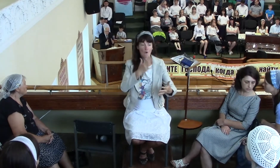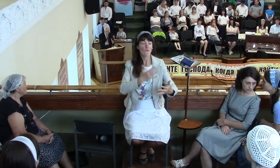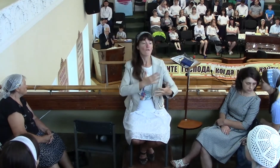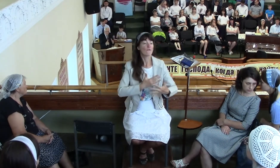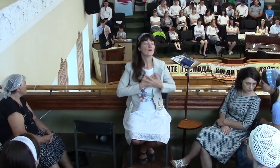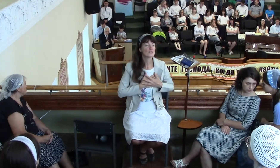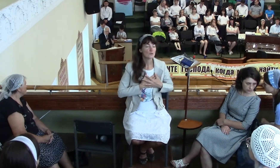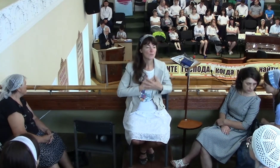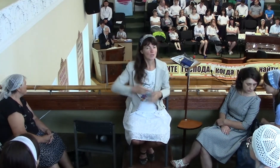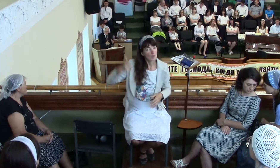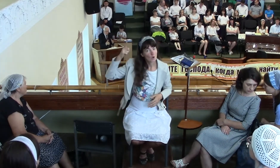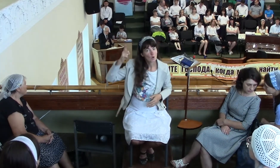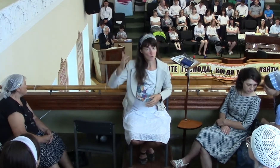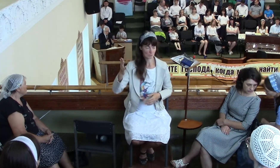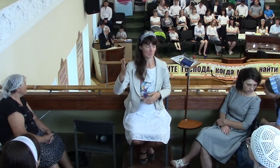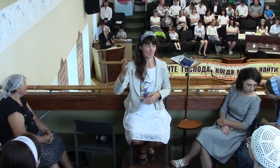Да, как в браке.